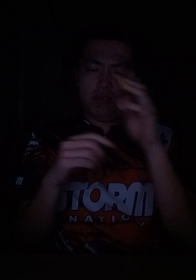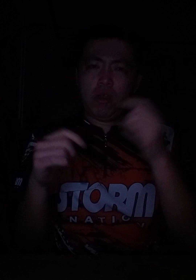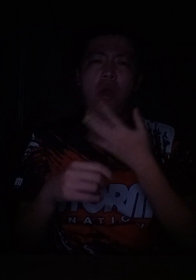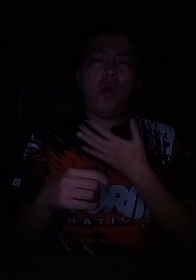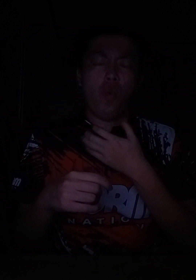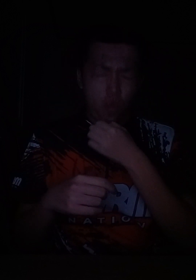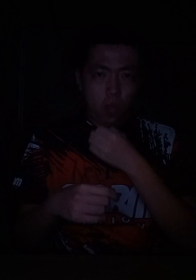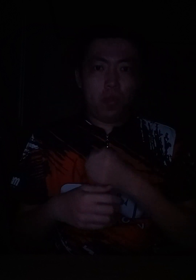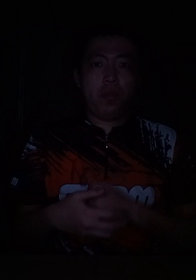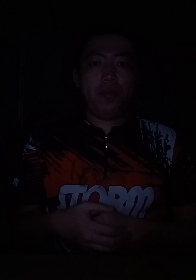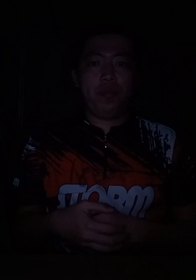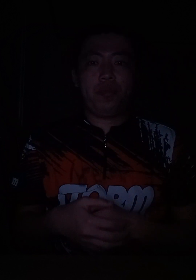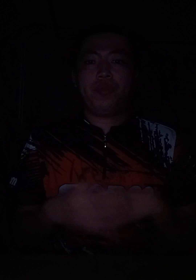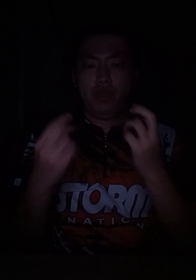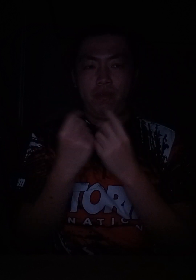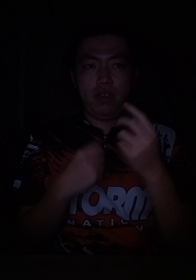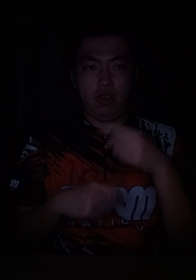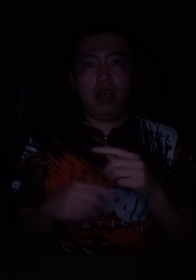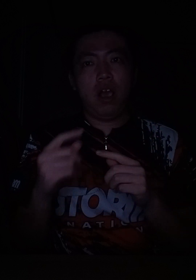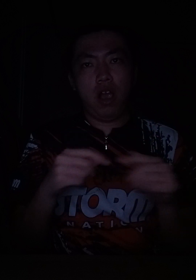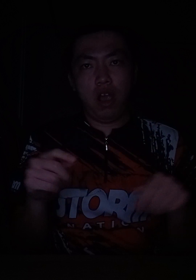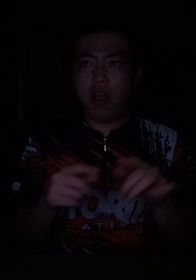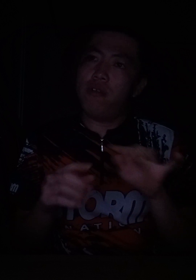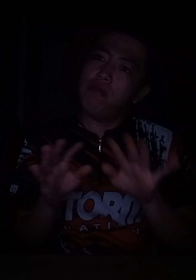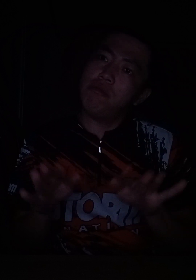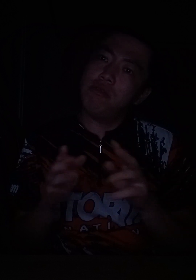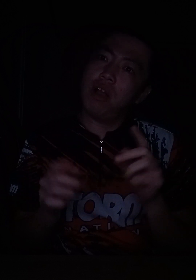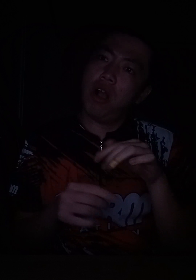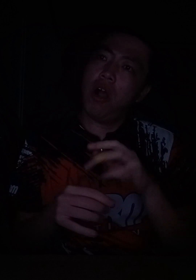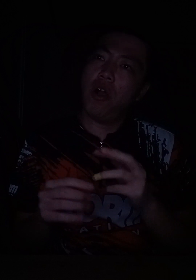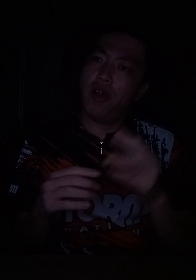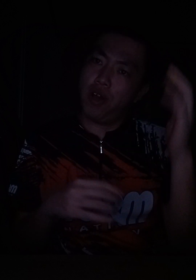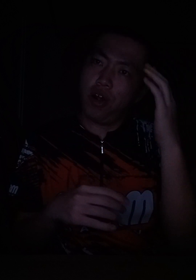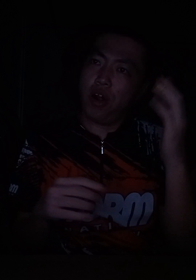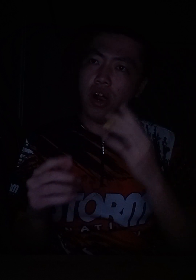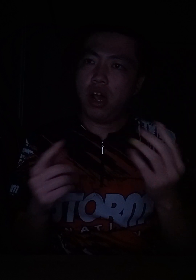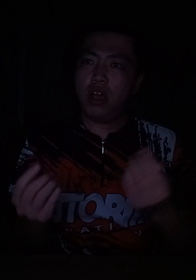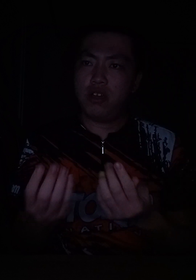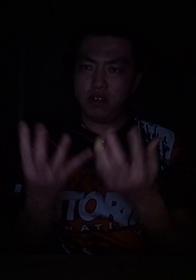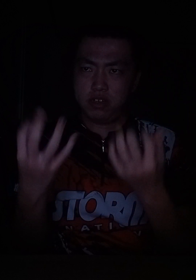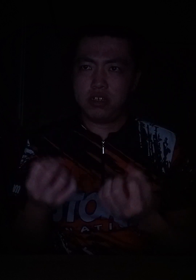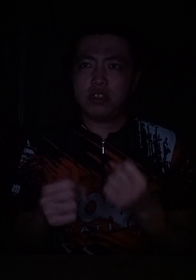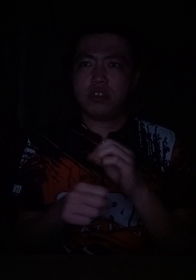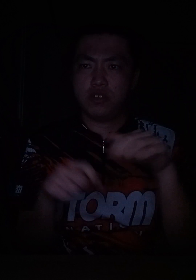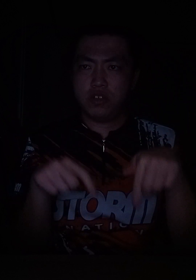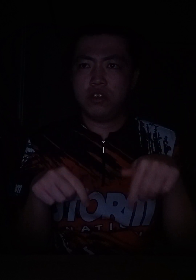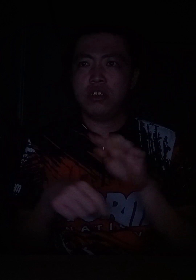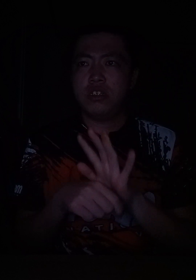뻔했습니다. 바닥에다가 다행이지만 애기나 만약 노인분이 타셨으면 아마 추락사나 아마 위험하게